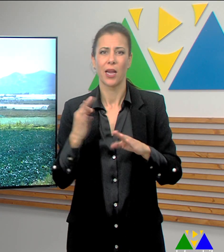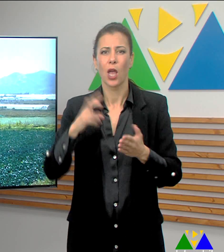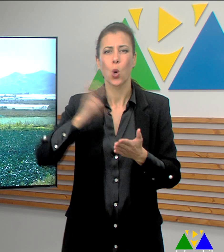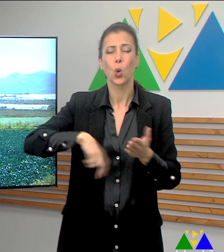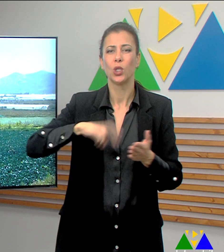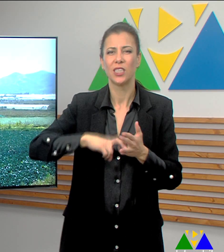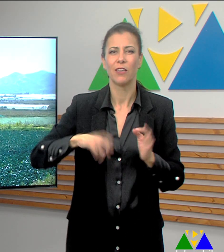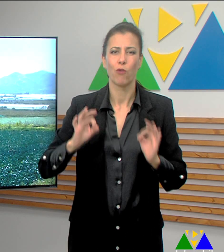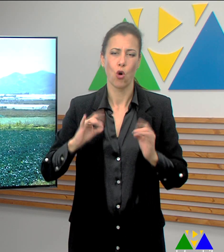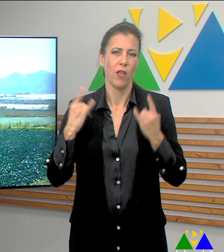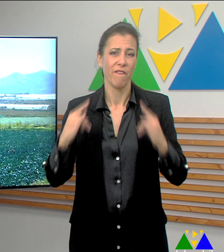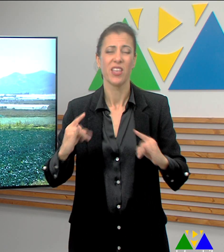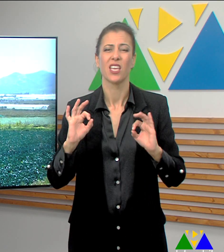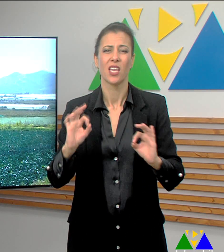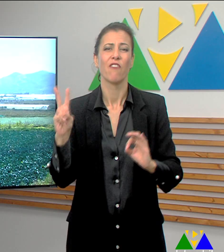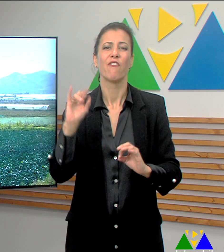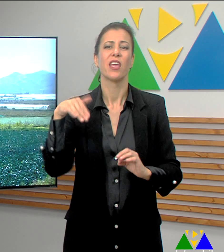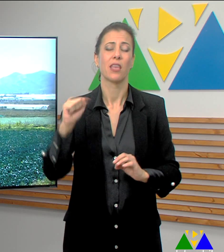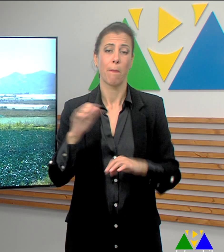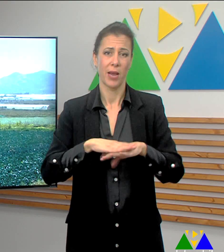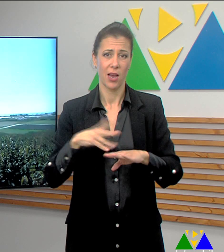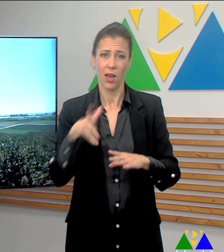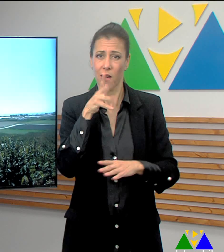viña de regadío. Esa acequia,